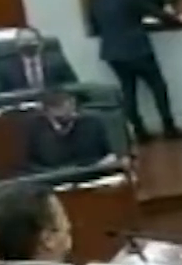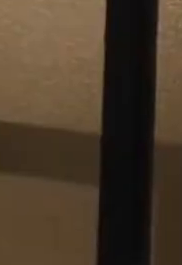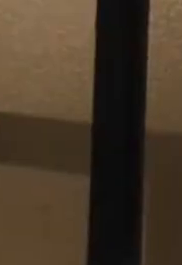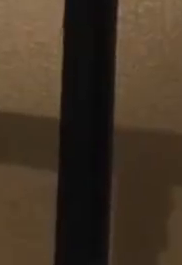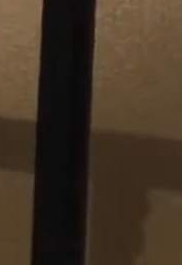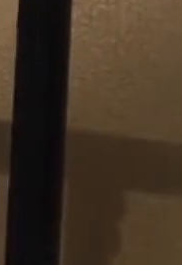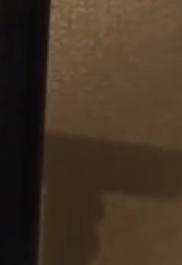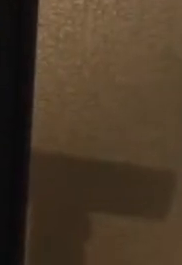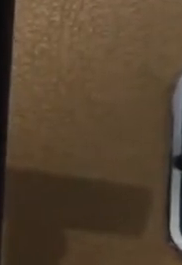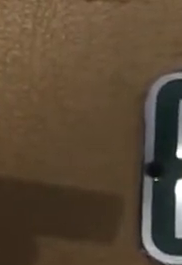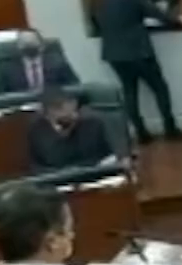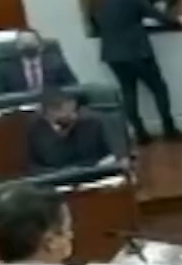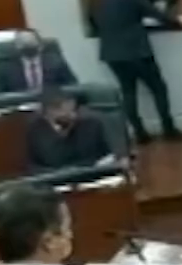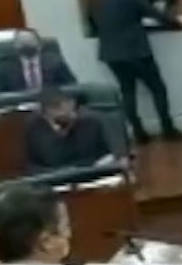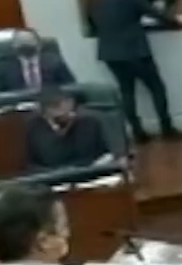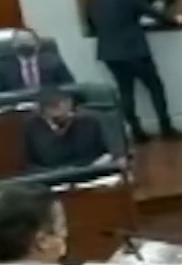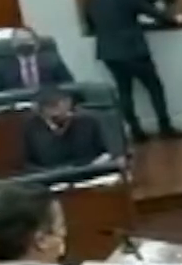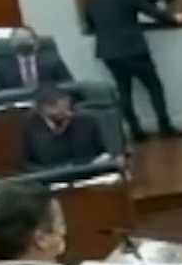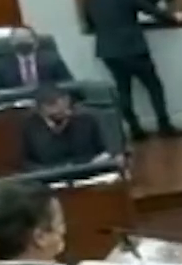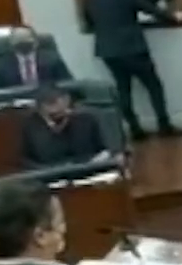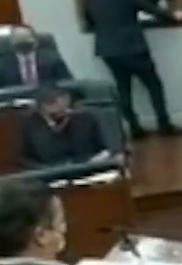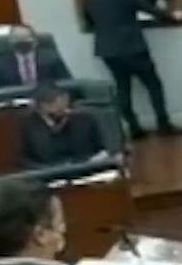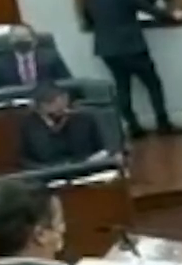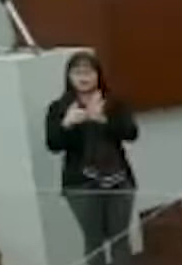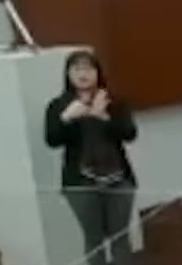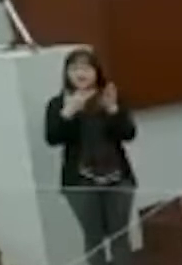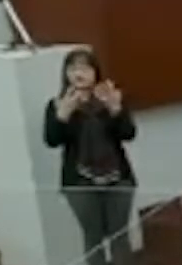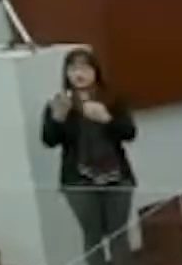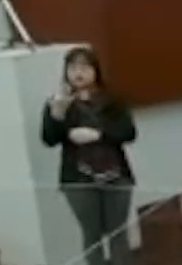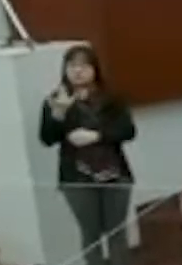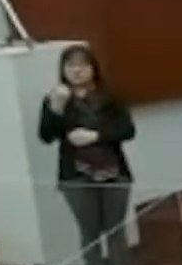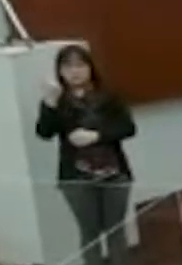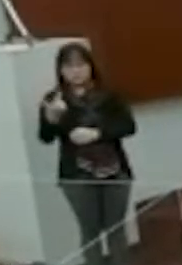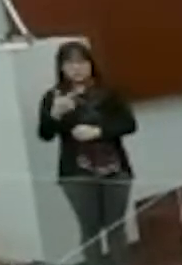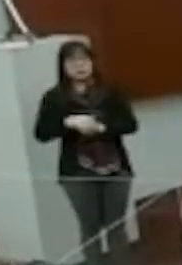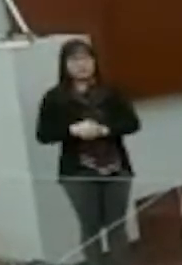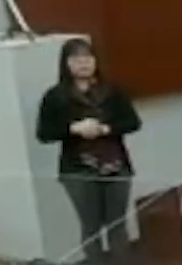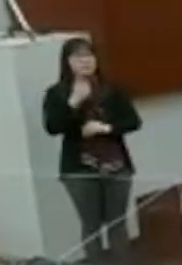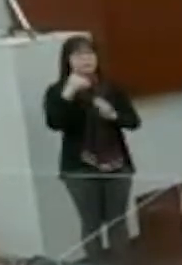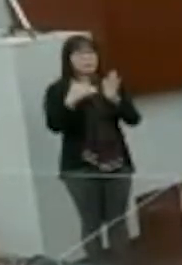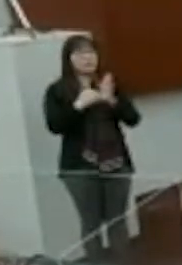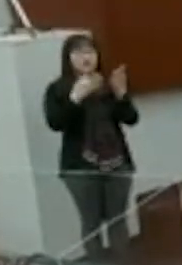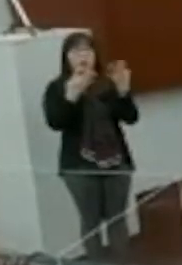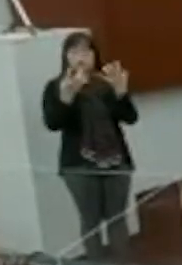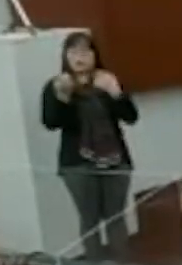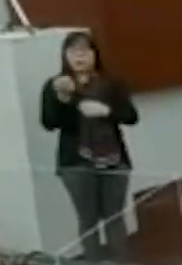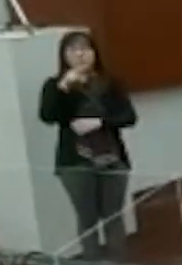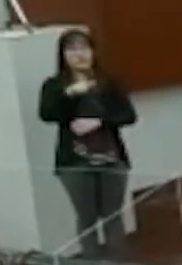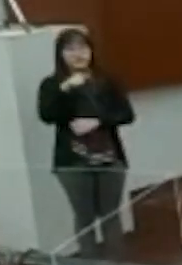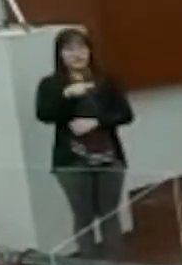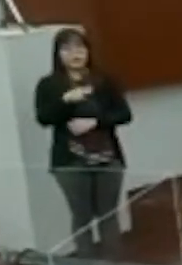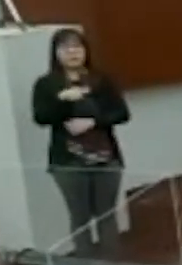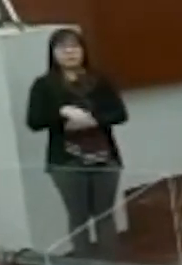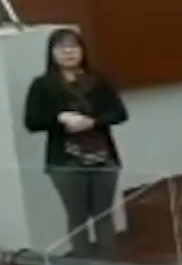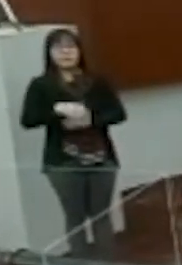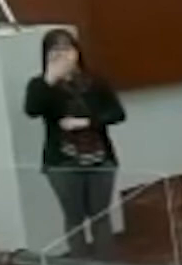se indica que es común encontrar errores ortográficos en el acta de nacimiento lo que representa problemas para realizar otros trámites pérdida